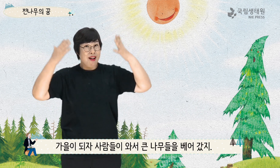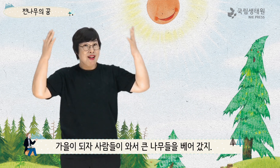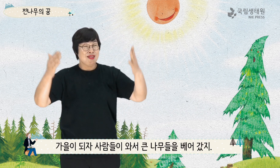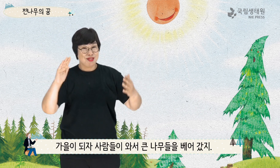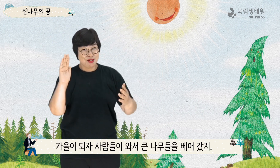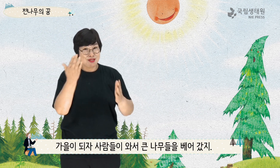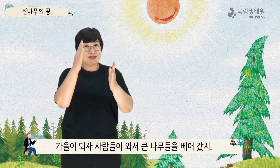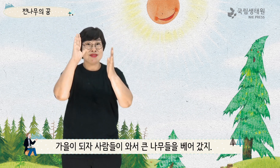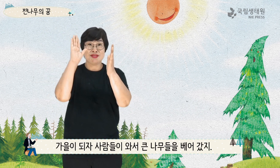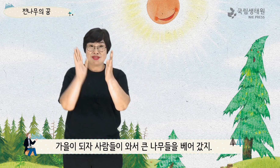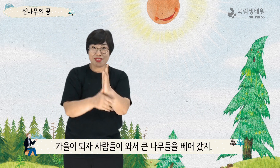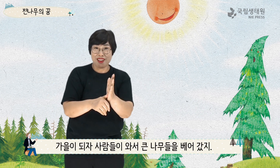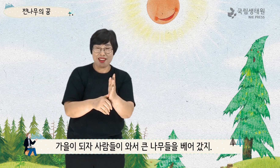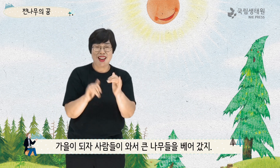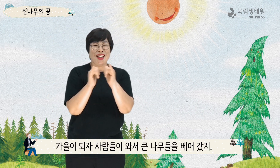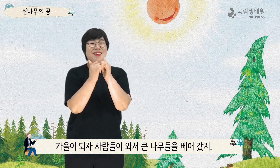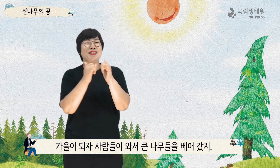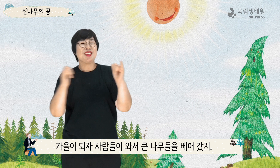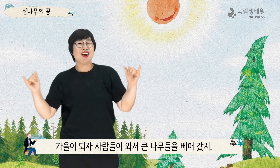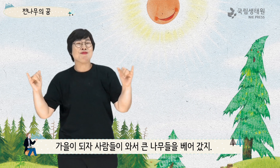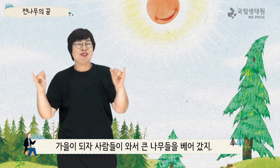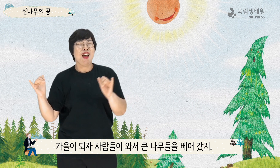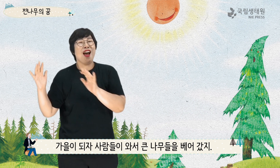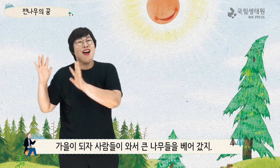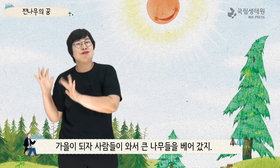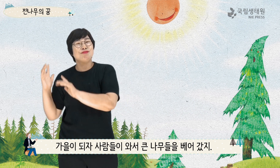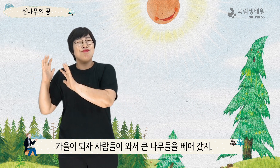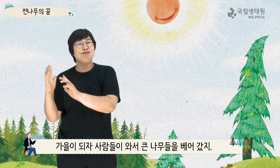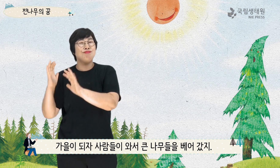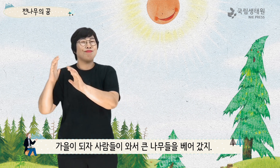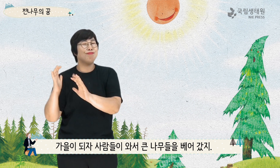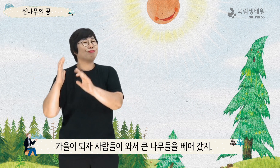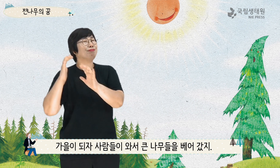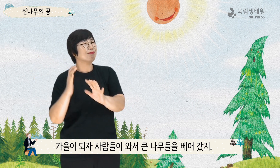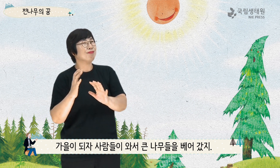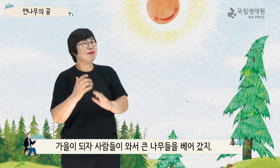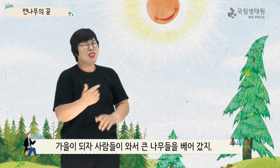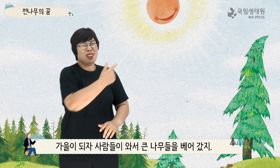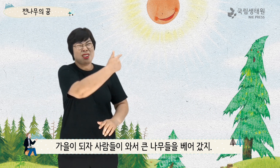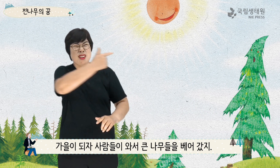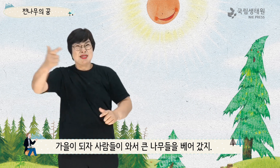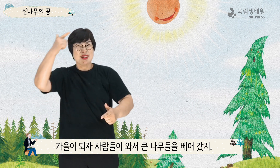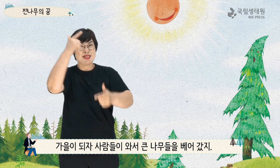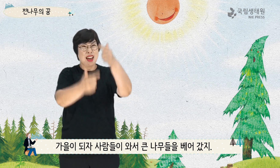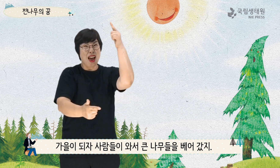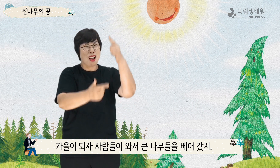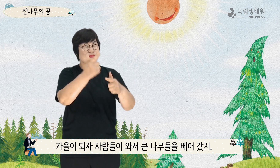가을이 되자 사람들이 와서 큰 나무들을 베어갔지.